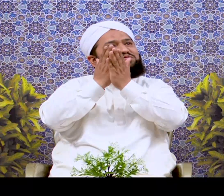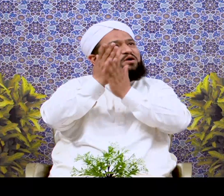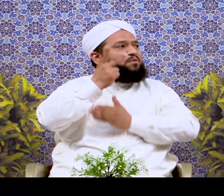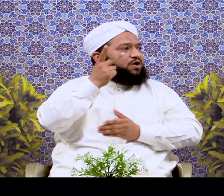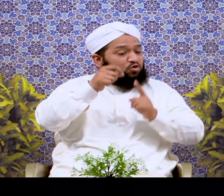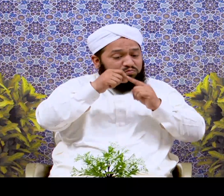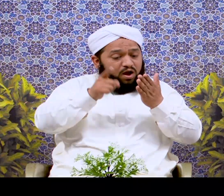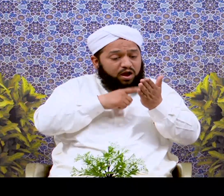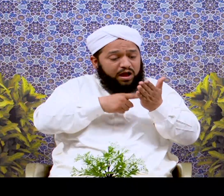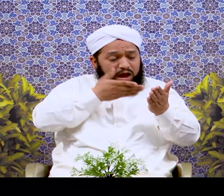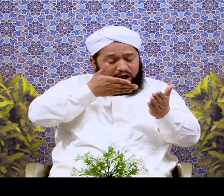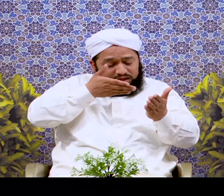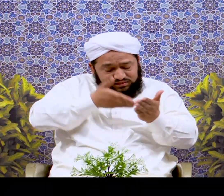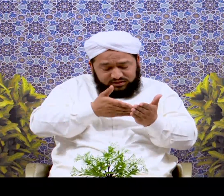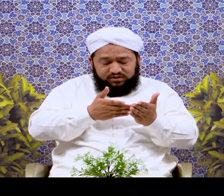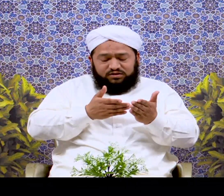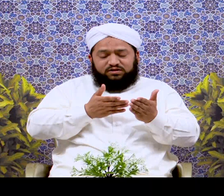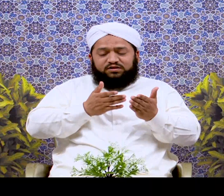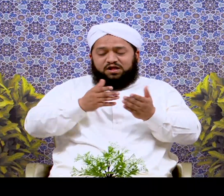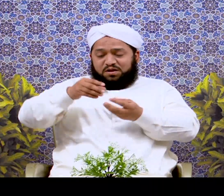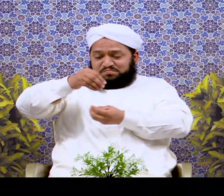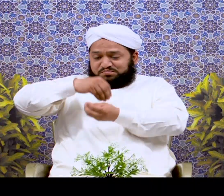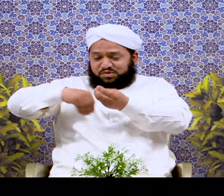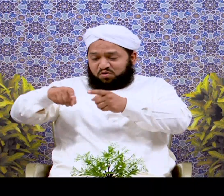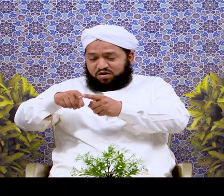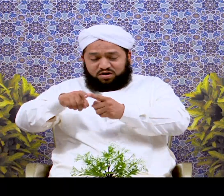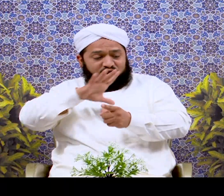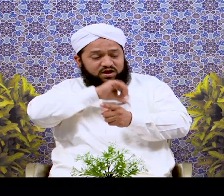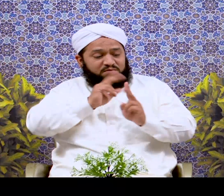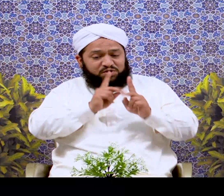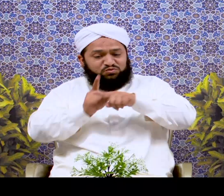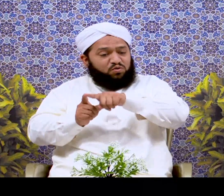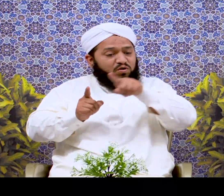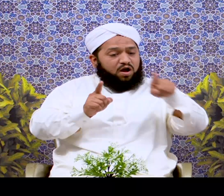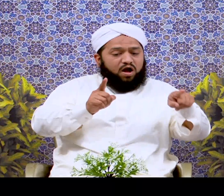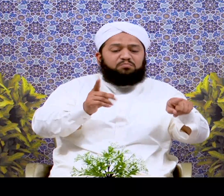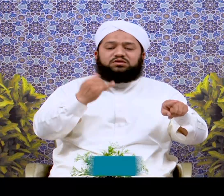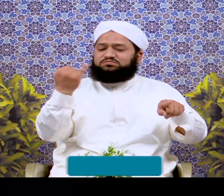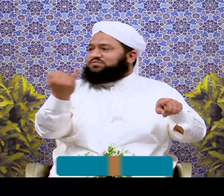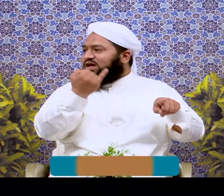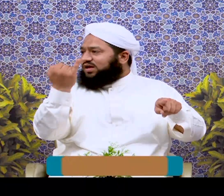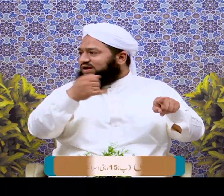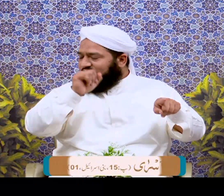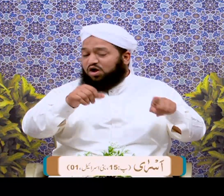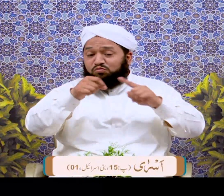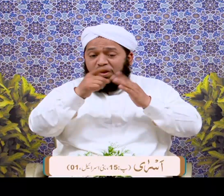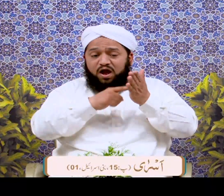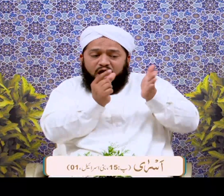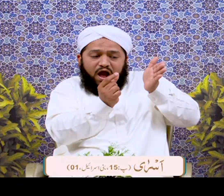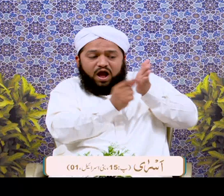بلکہ قرآن کریم نے مکہ مکرمہ سے مسجد اقصیٰ تک جانے کو سیر فرمایا ہے۔ قرآن مجید میں لفظ